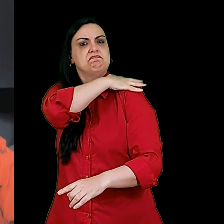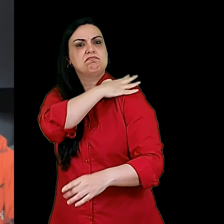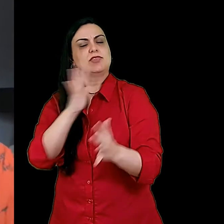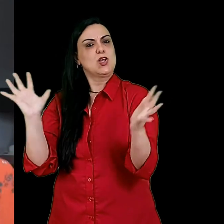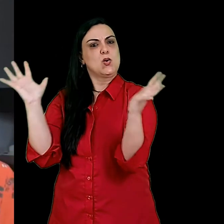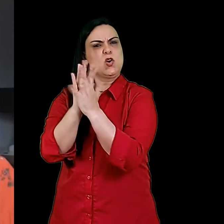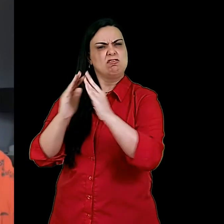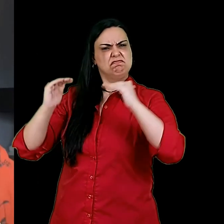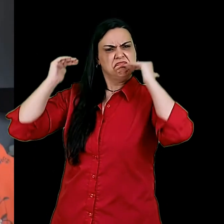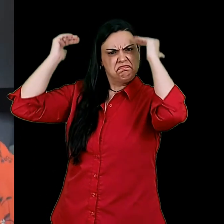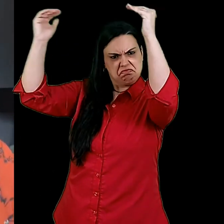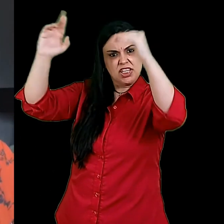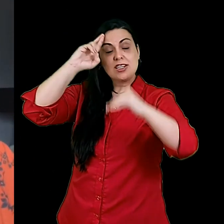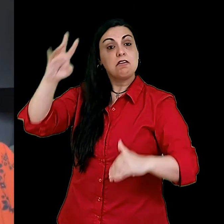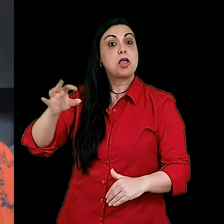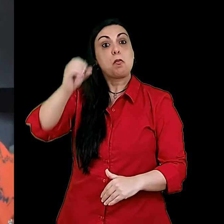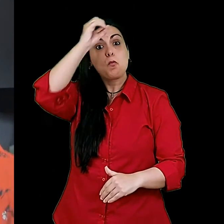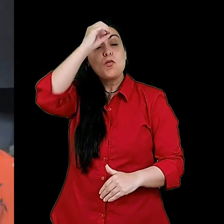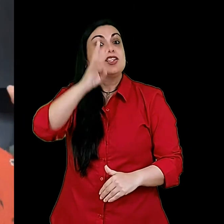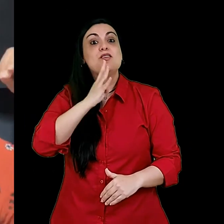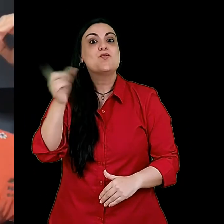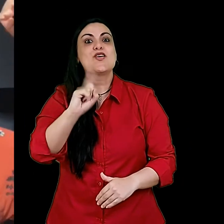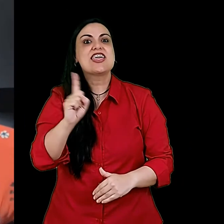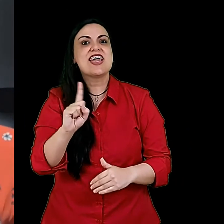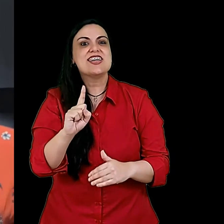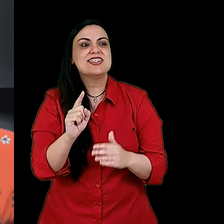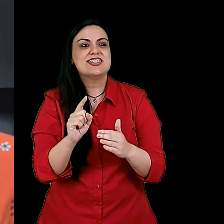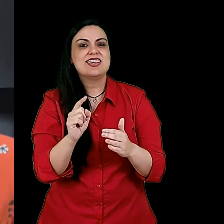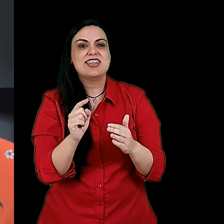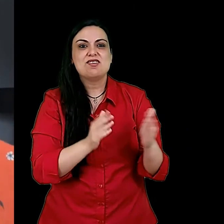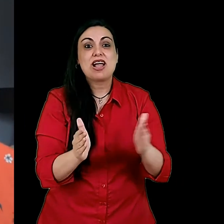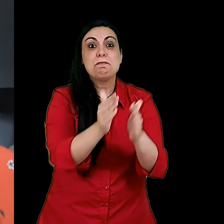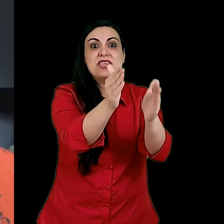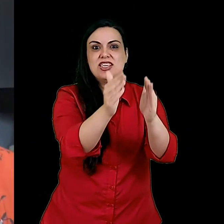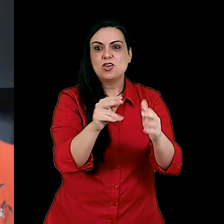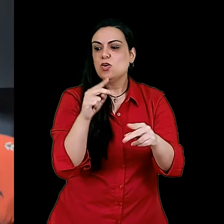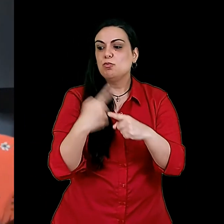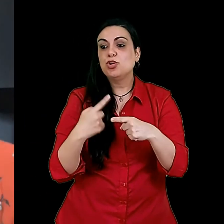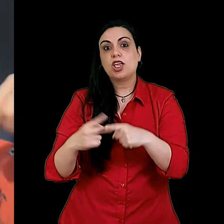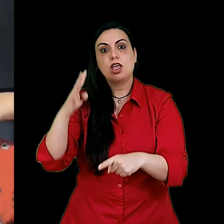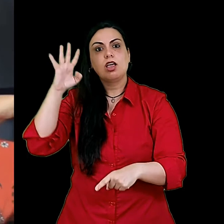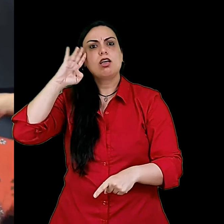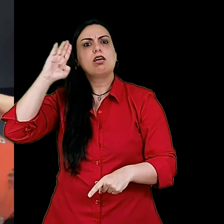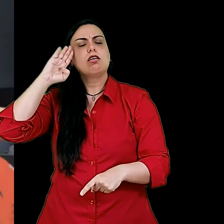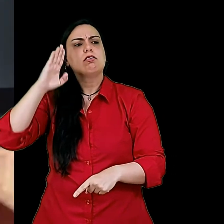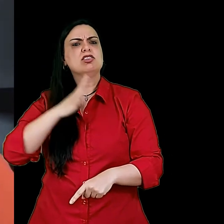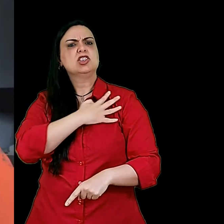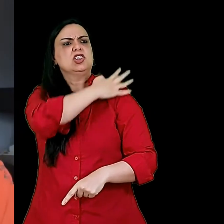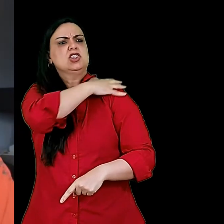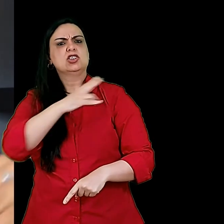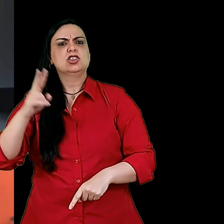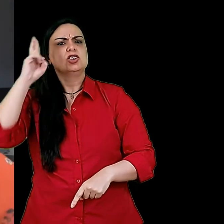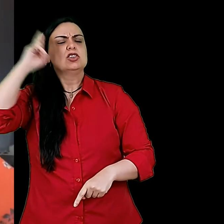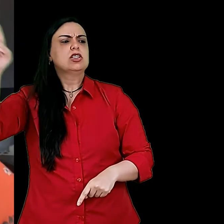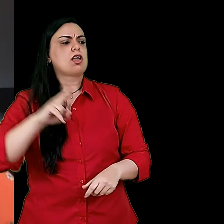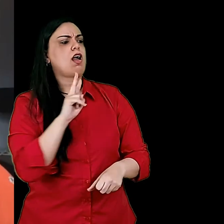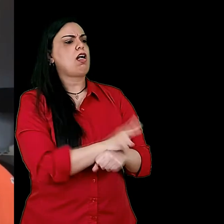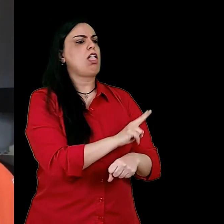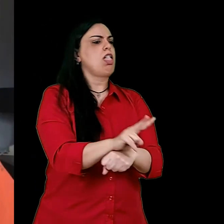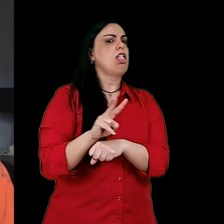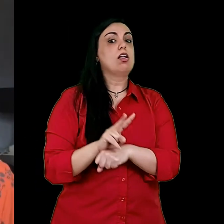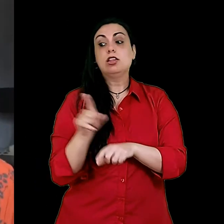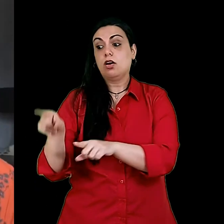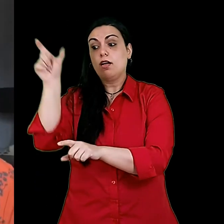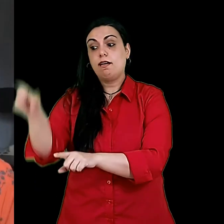eram conhecidas dos capitães, dos senhores que oprimiam e impediam a fuga desses escravos ao longo da